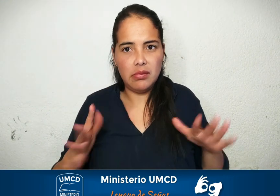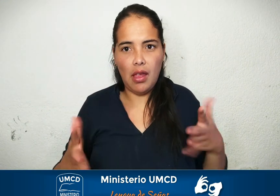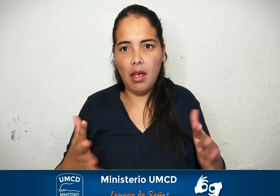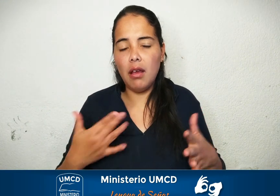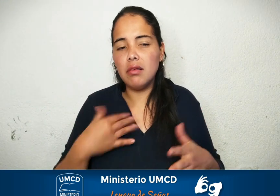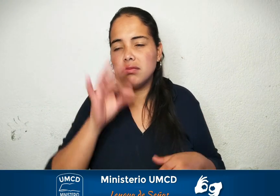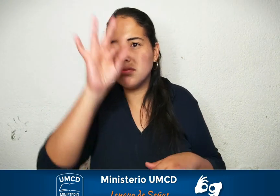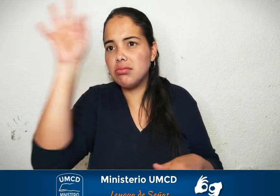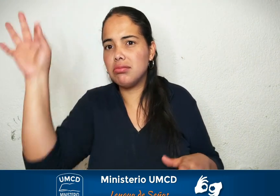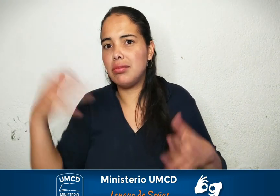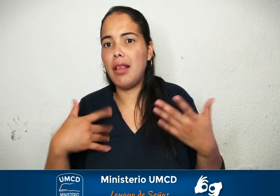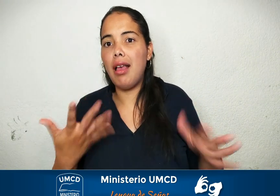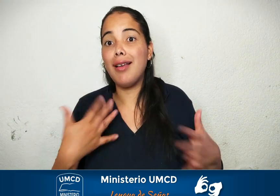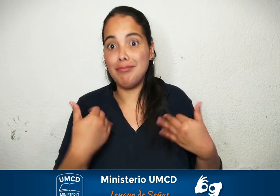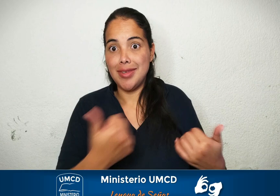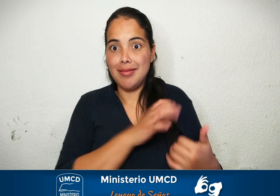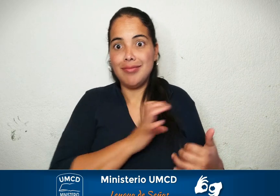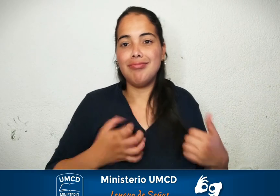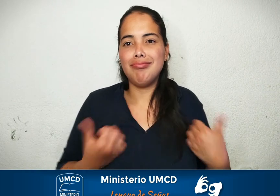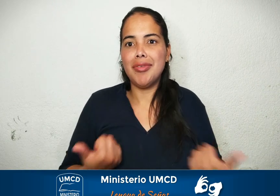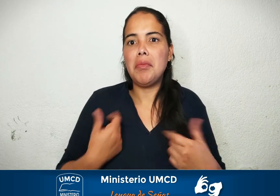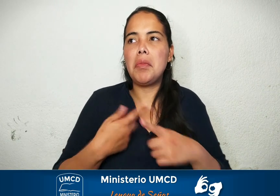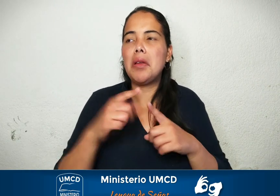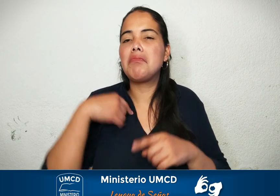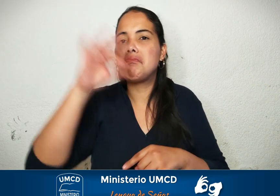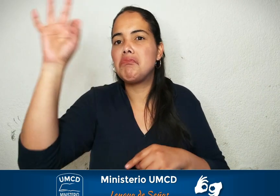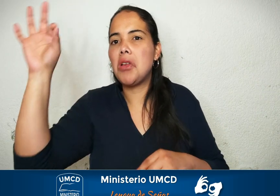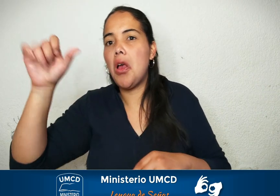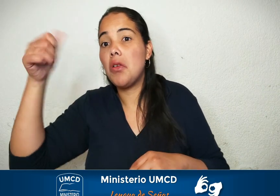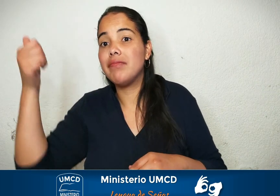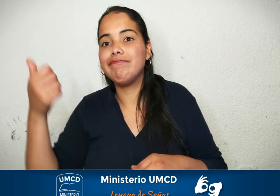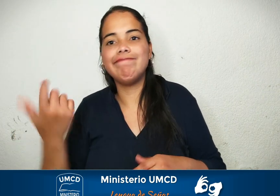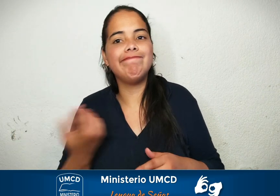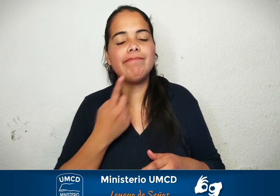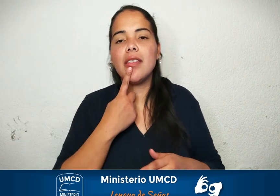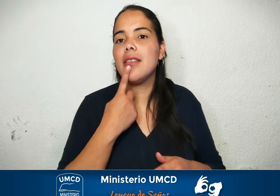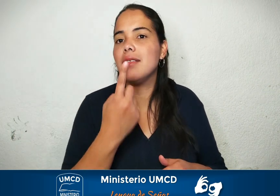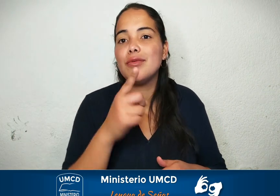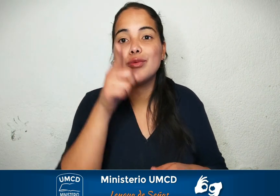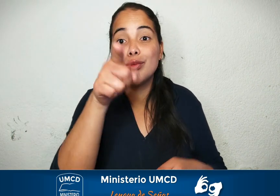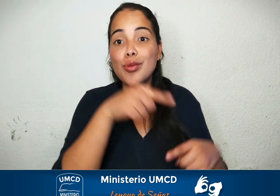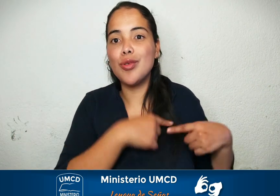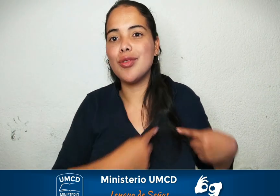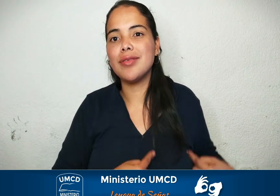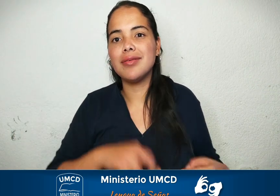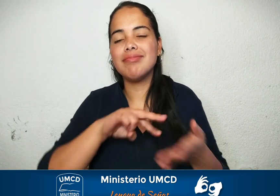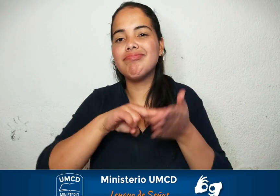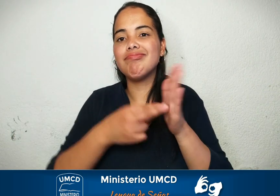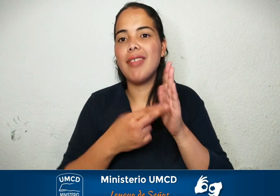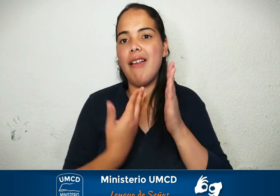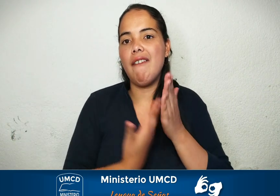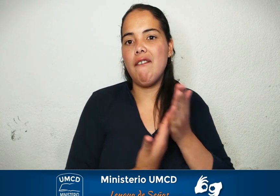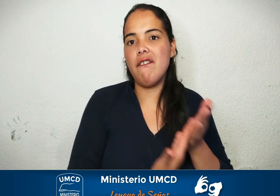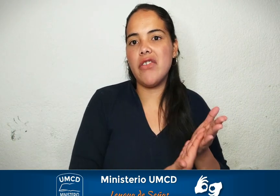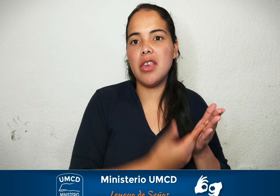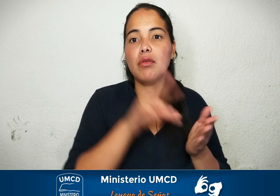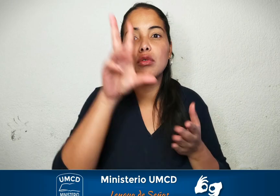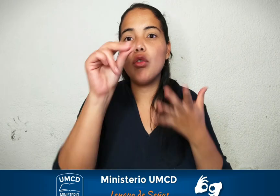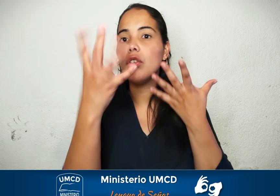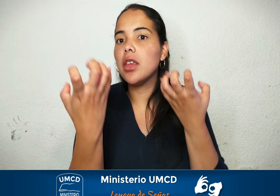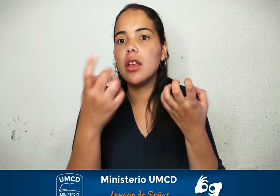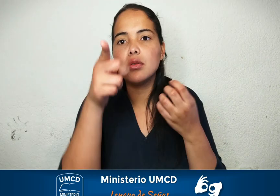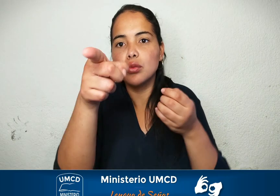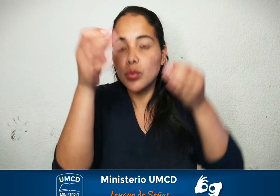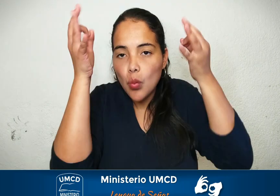existe ese deseo de ir y hablar a otros de Cristo, entonces déjeme decirle, su corazón se ha enfriado y no